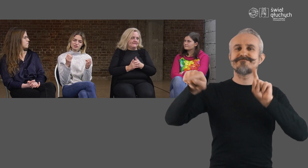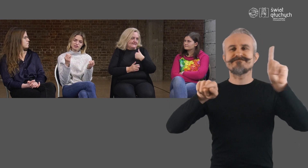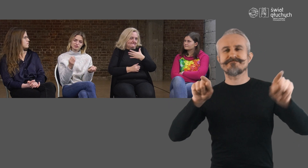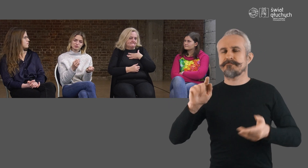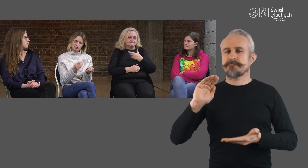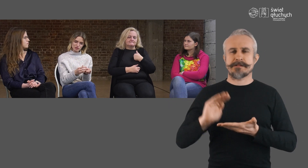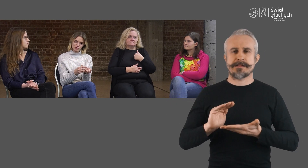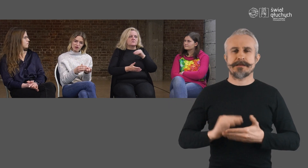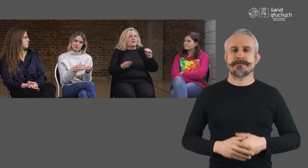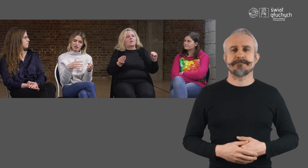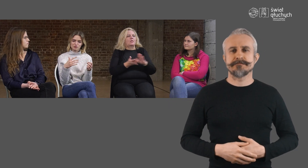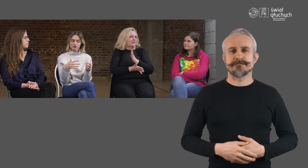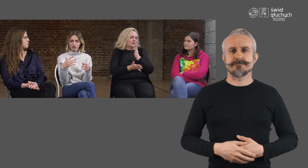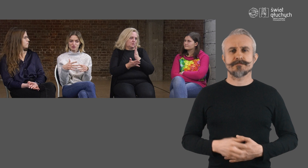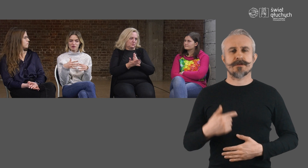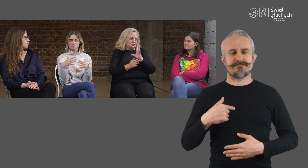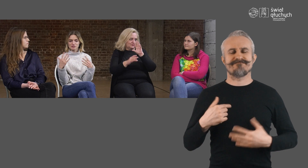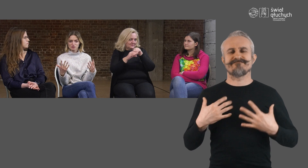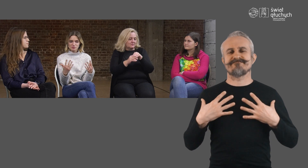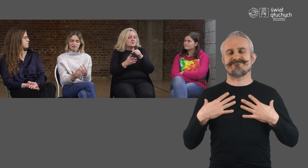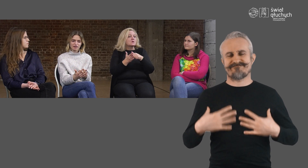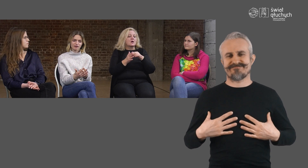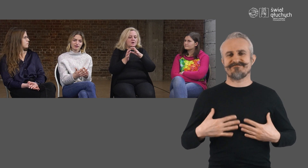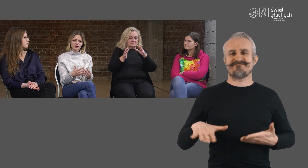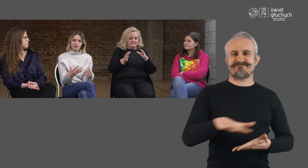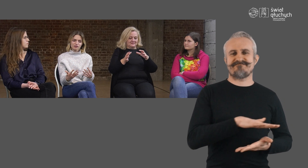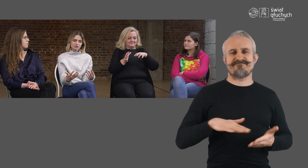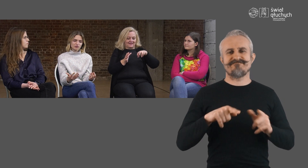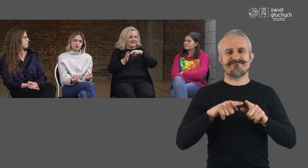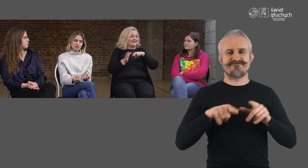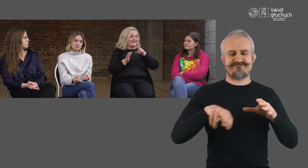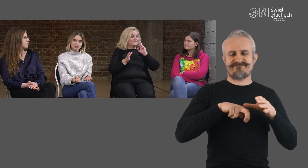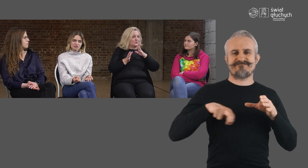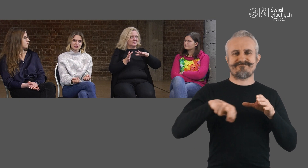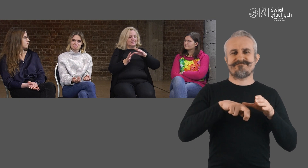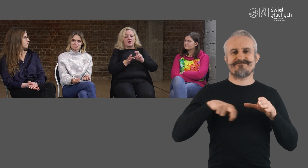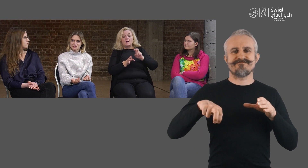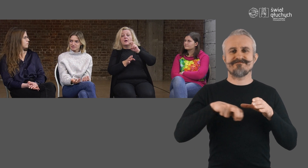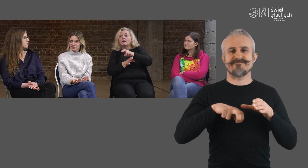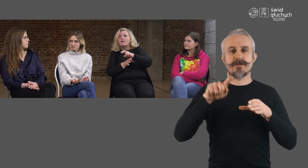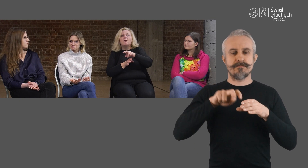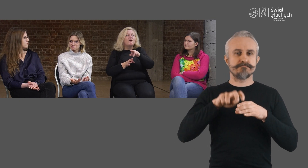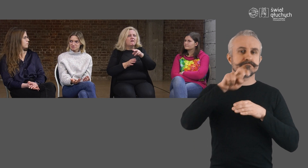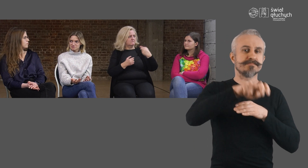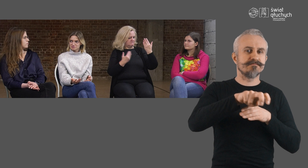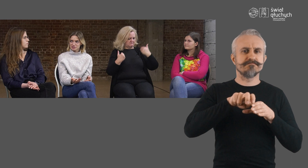Ja jakby się tak do niej przyzwyczaiłam, że jak już wychodziłam poza tą bańkę, to czułam się